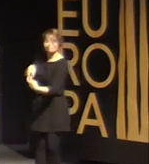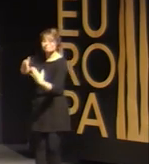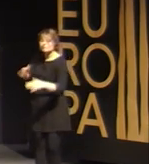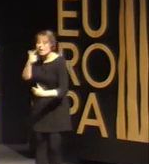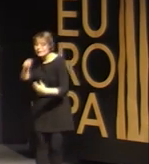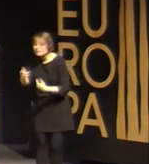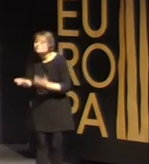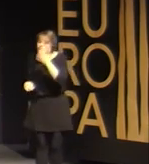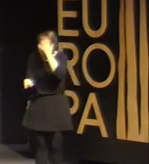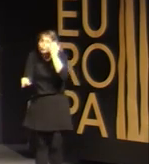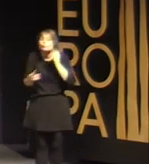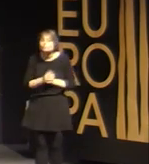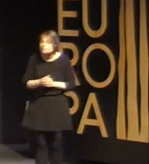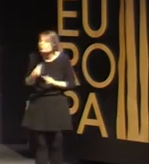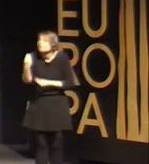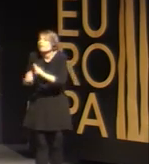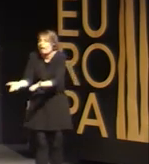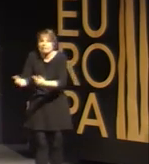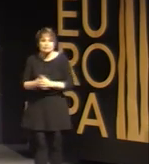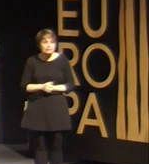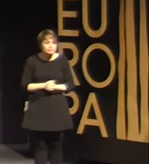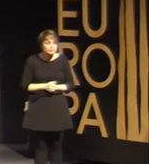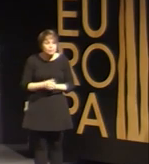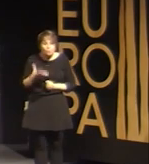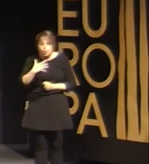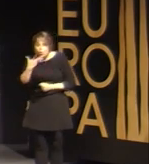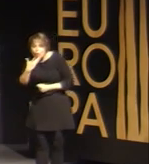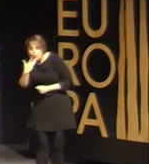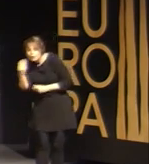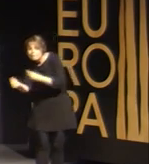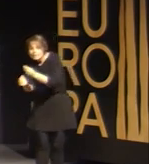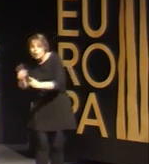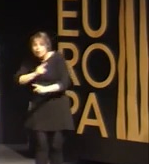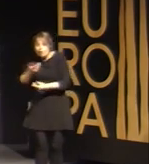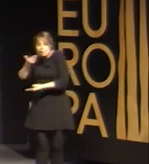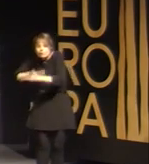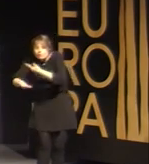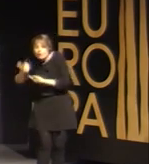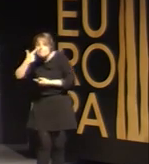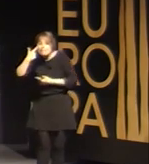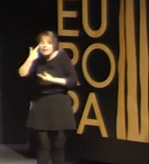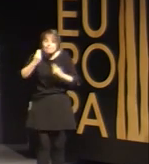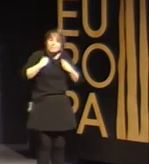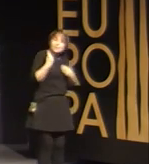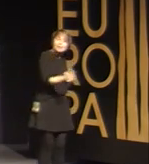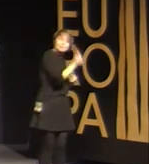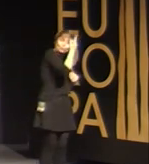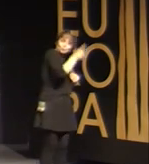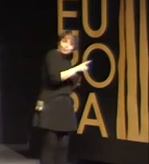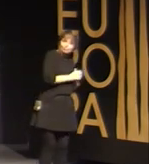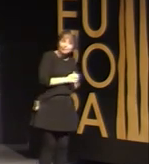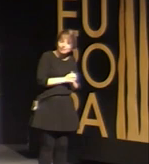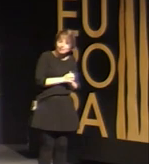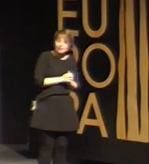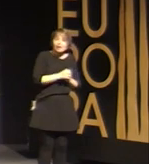decir tipo oye de que vas puedo conocerte un poquito mejor para él que mi vida sea un poquito mejor y porque